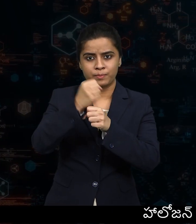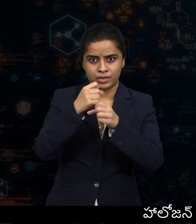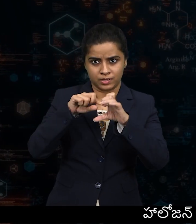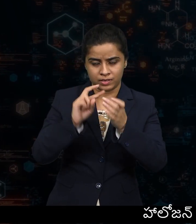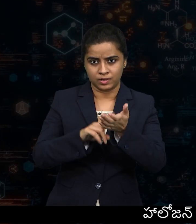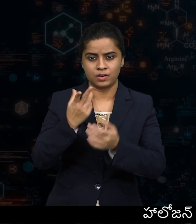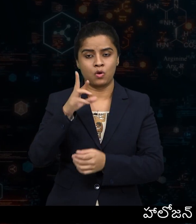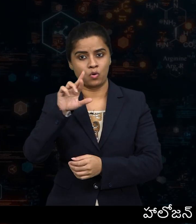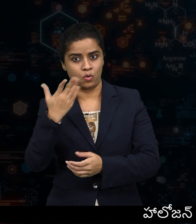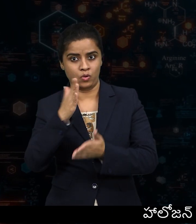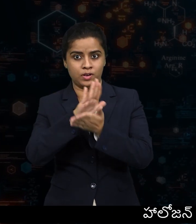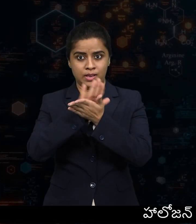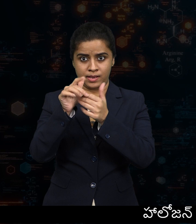అంటారు.